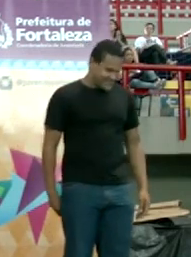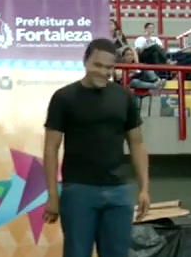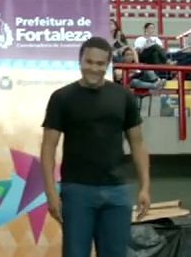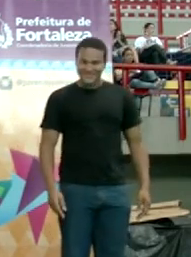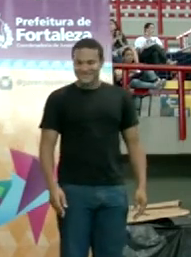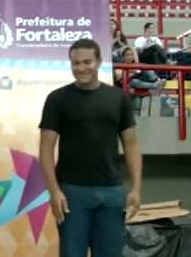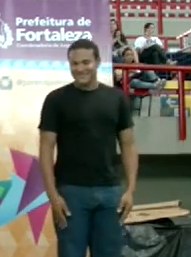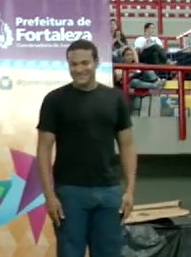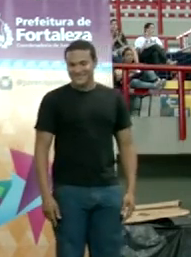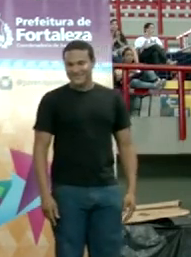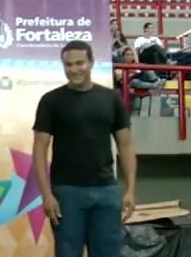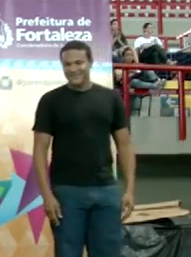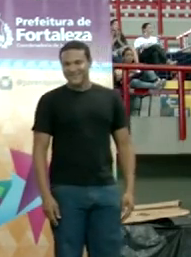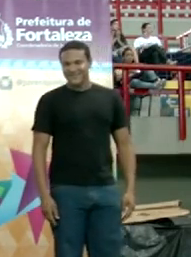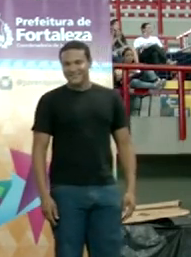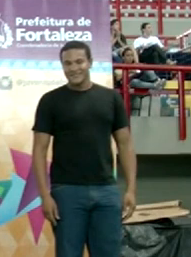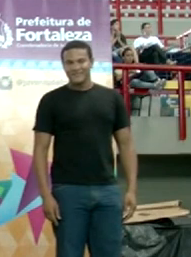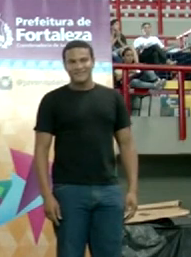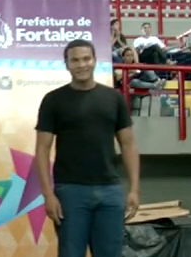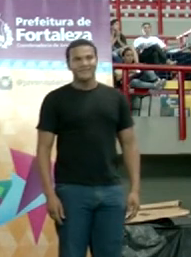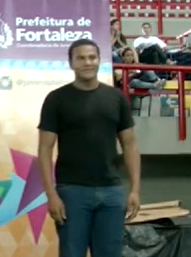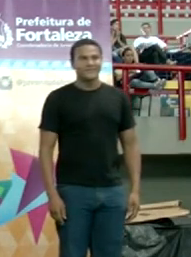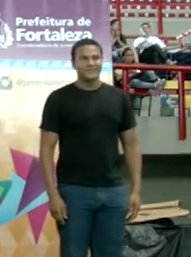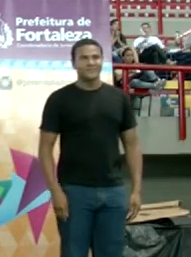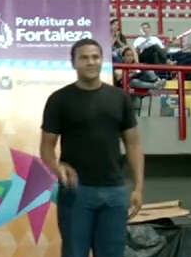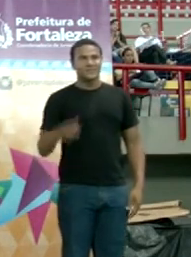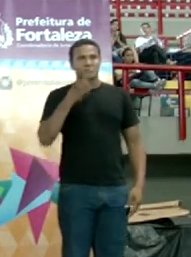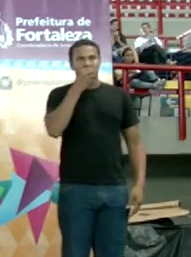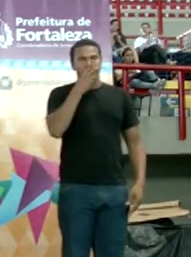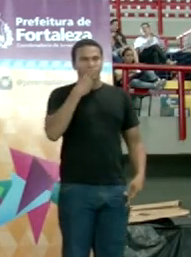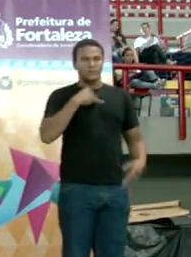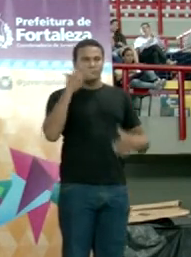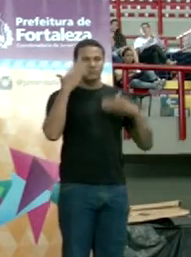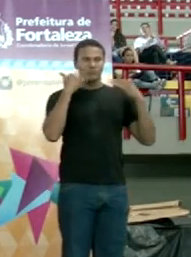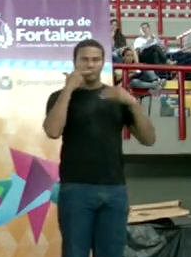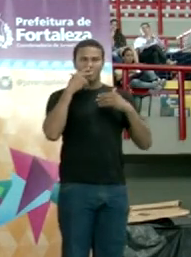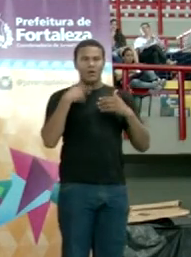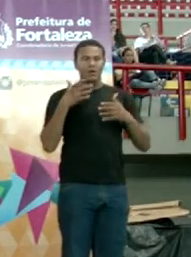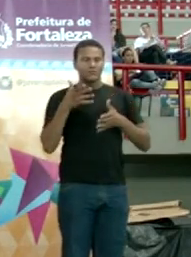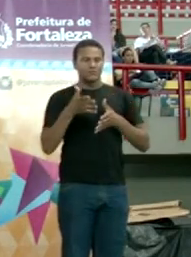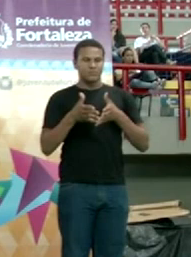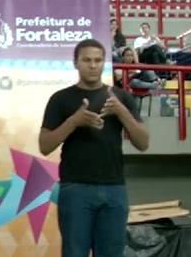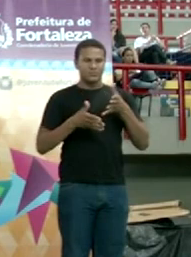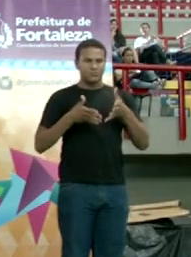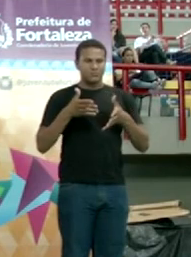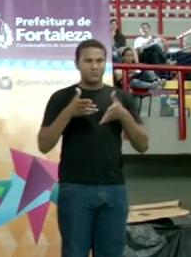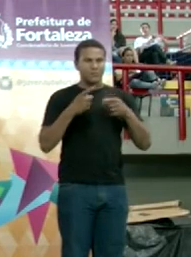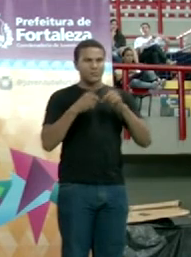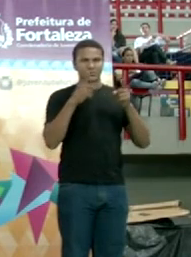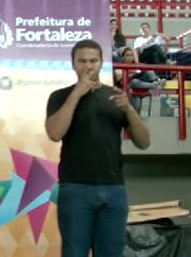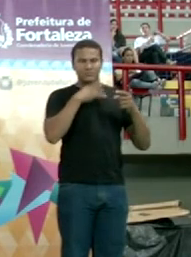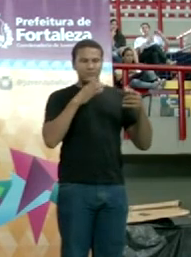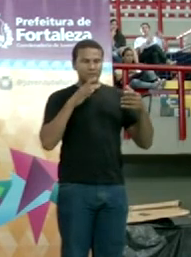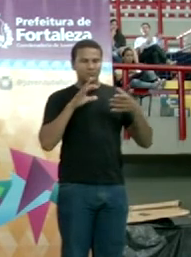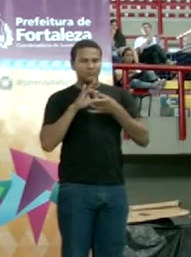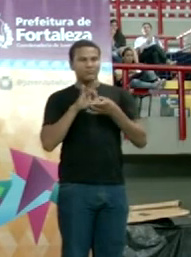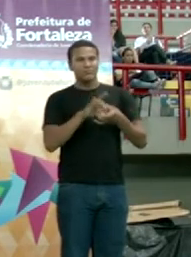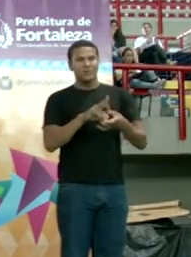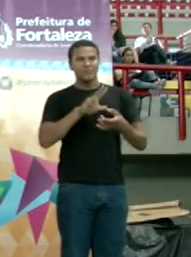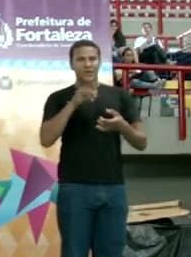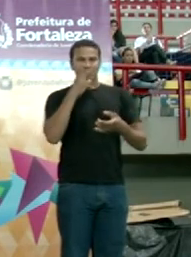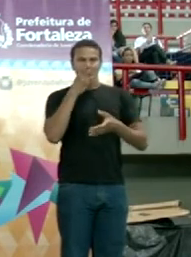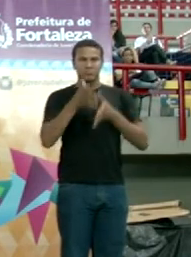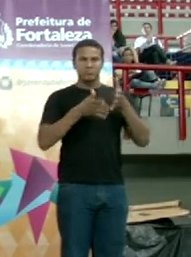né? Se garante, tu é doido, rapaz. Ele fala, eu tento ficar falando devagar aqui, mas ele, para poder acompanhar,